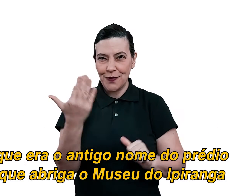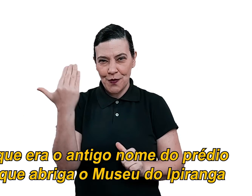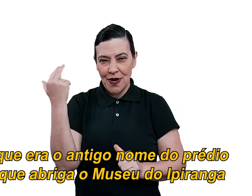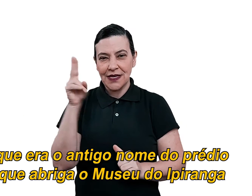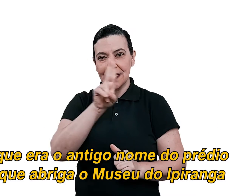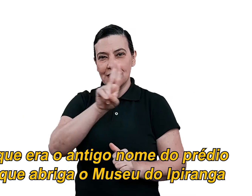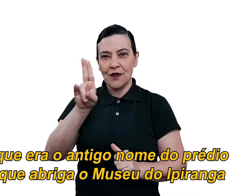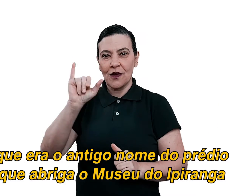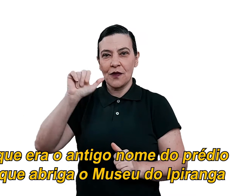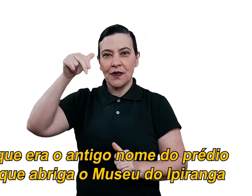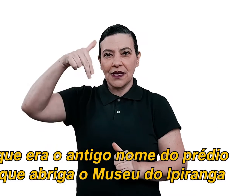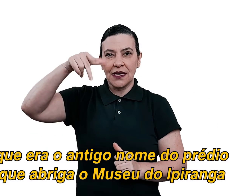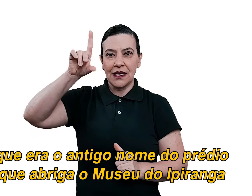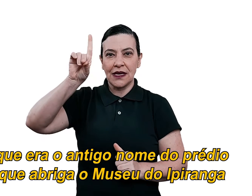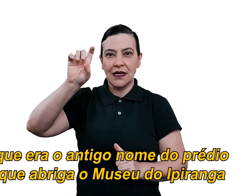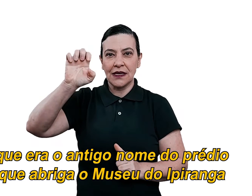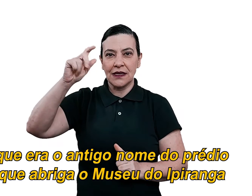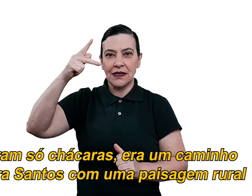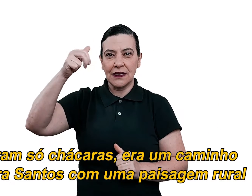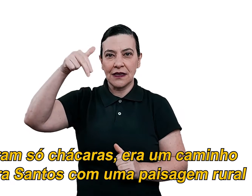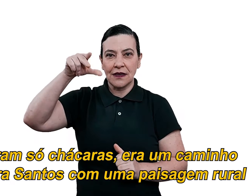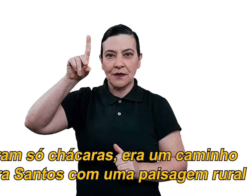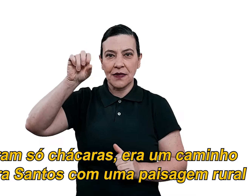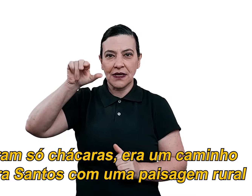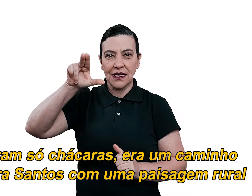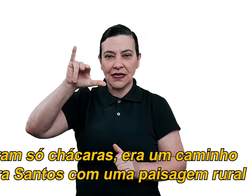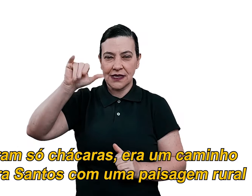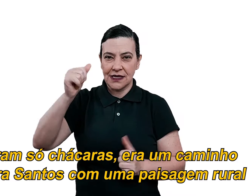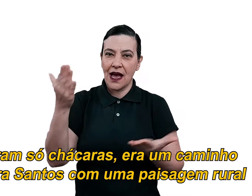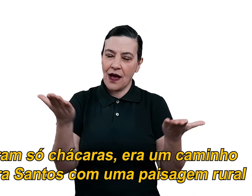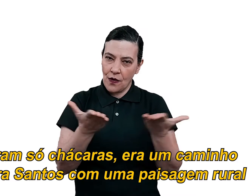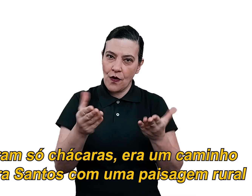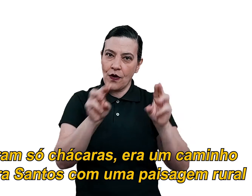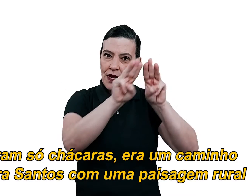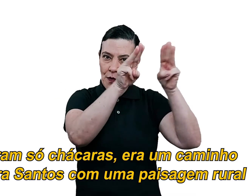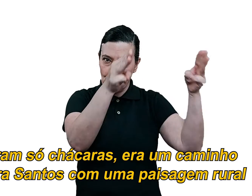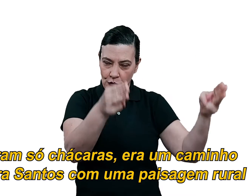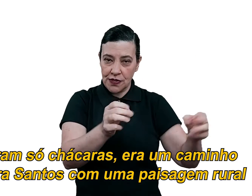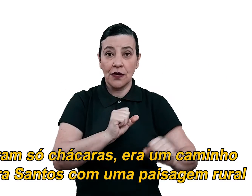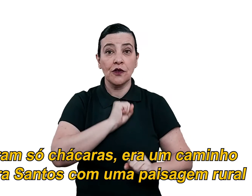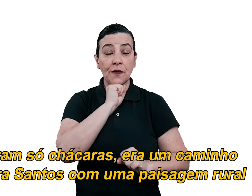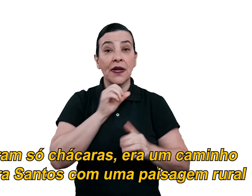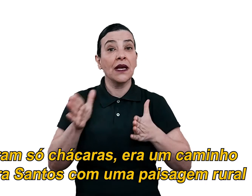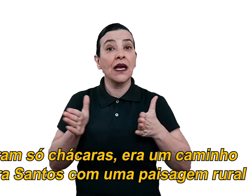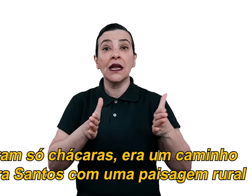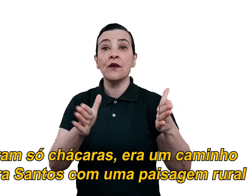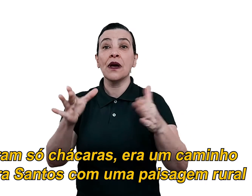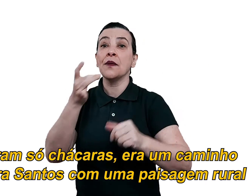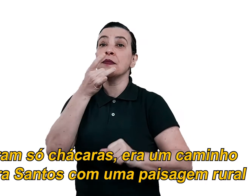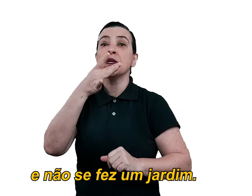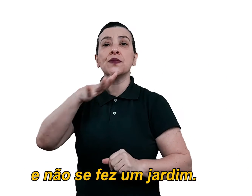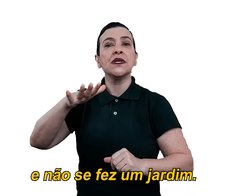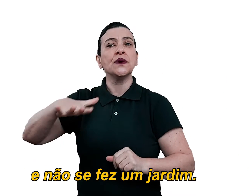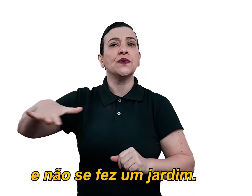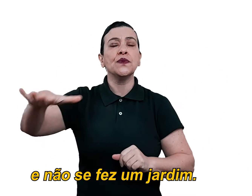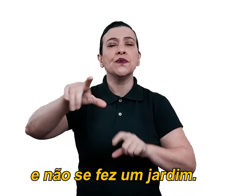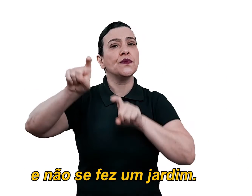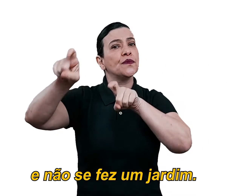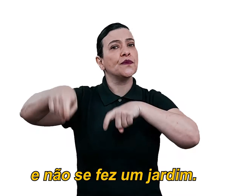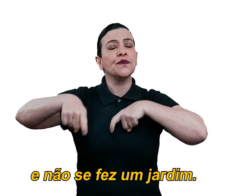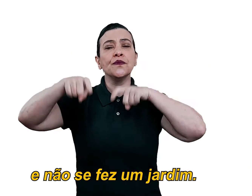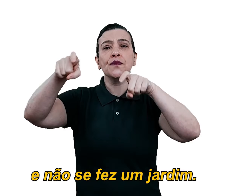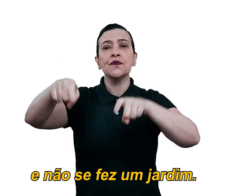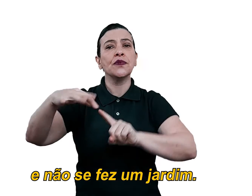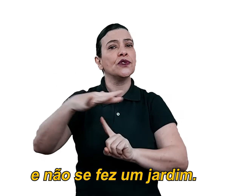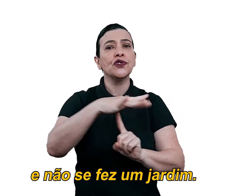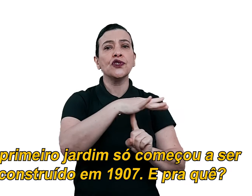era o antigo nome do prédio, que abriga o Museu do Ipiranga, eram só chácaras, era o caminho para Santos com uma paisagem rural. E não